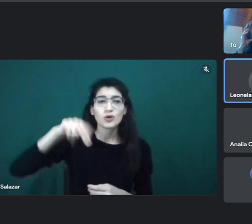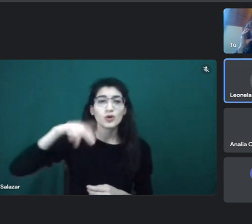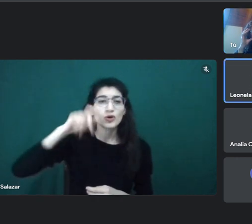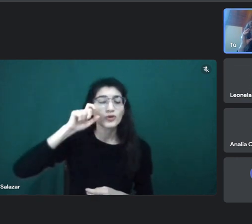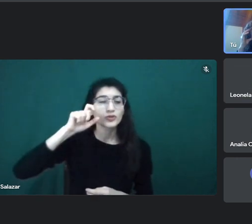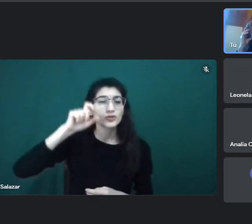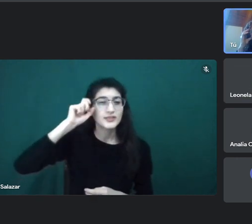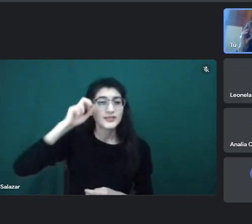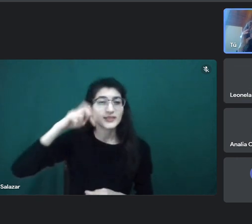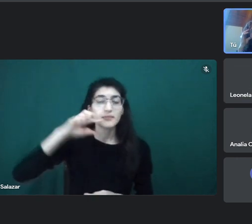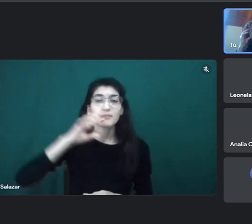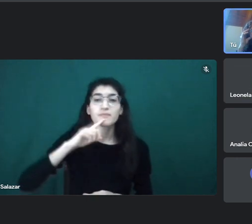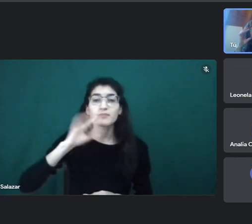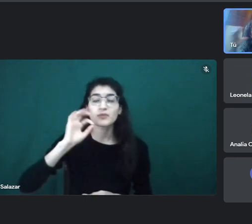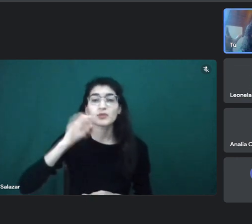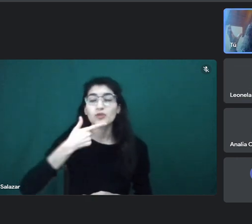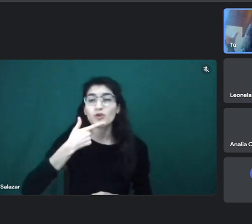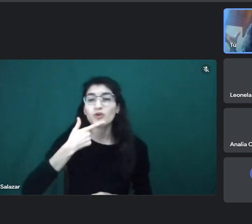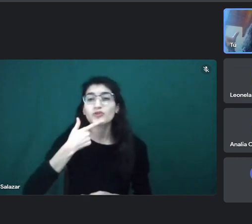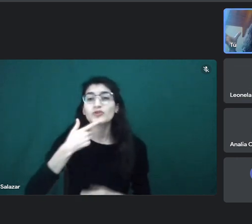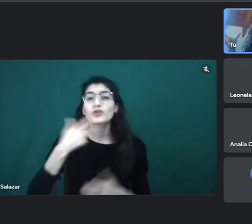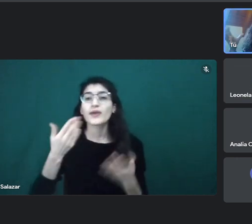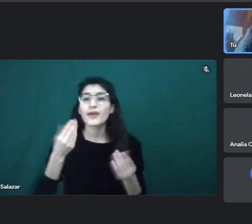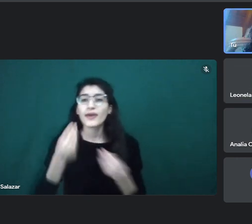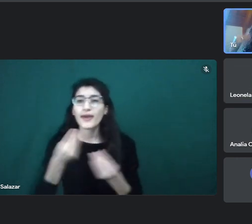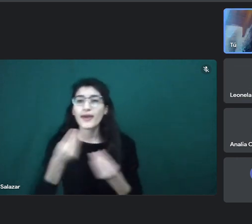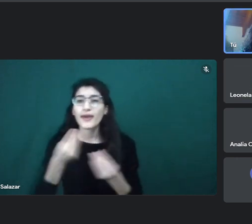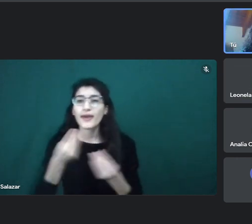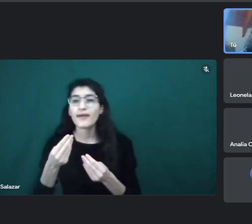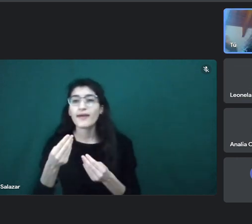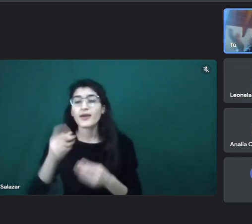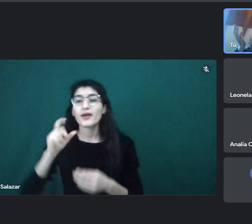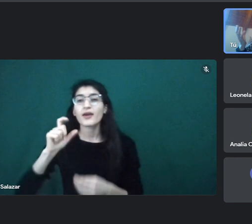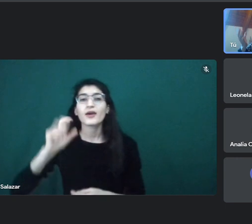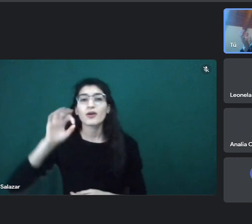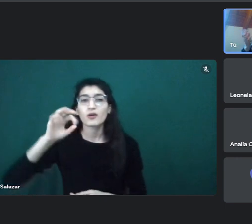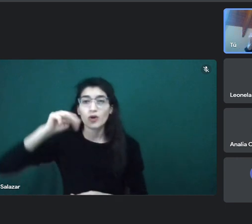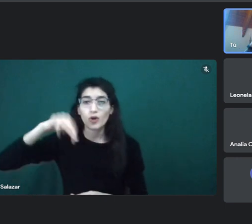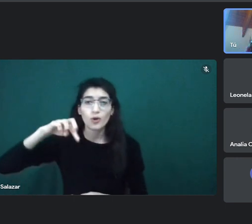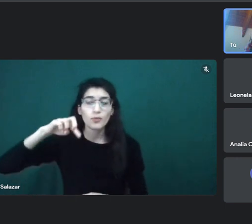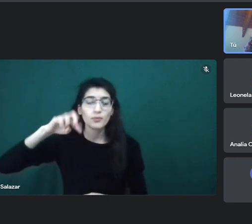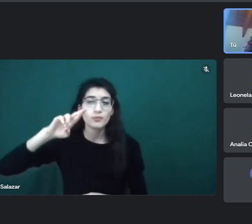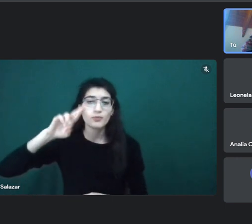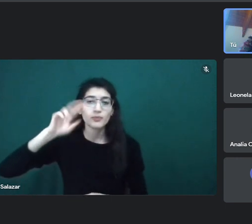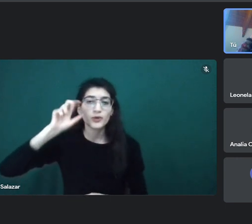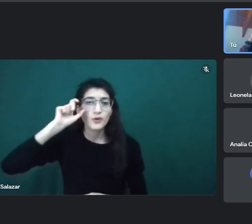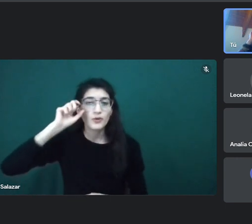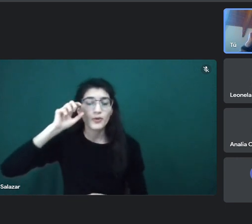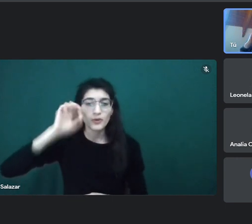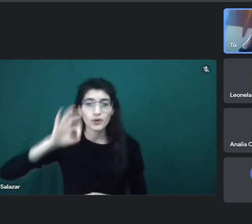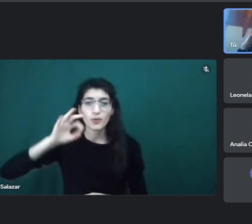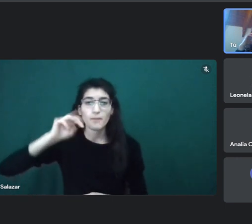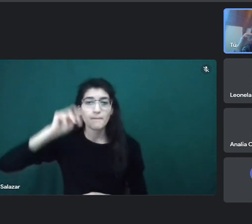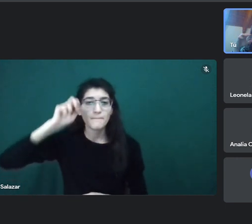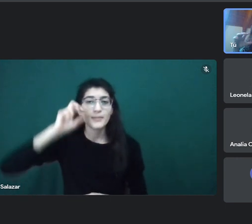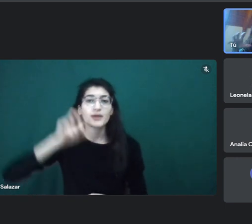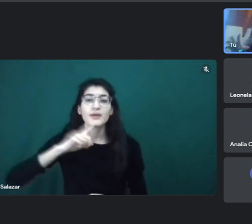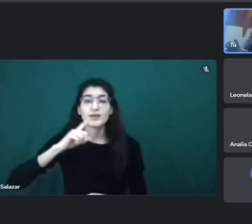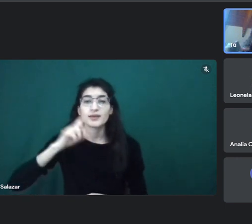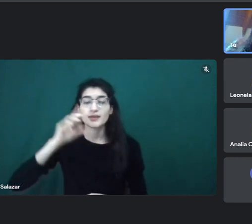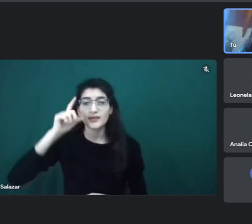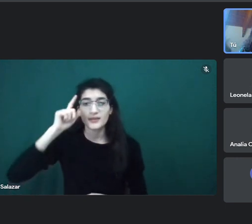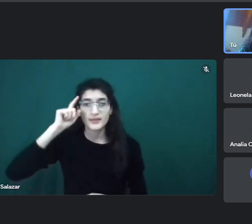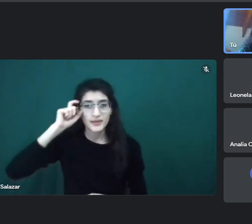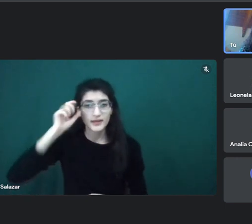Un adjetivo, ¿sí? Está como un premodificador adjetivo. Con que digas premodificador está bien, ¿sí? Uh-huh. Pero está ahí